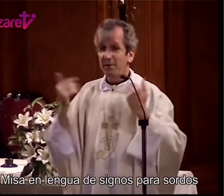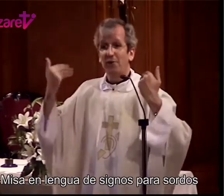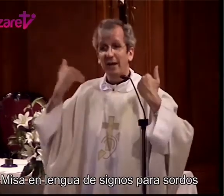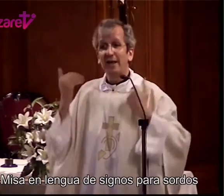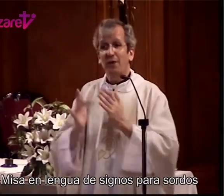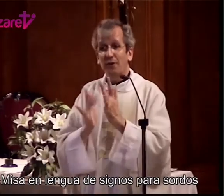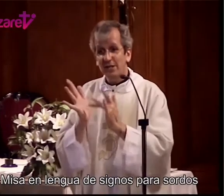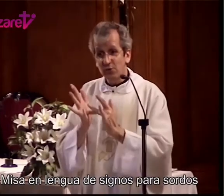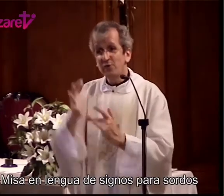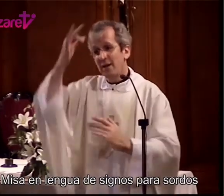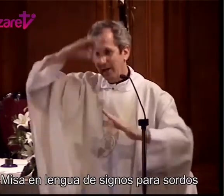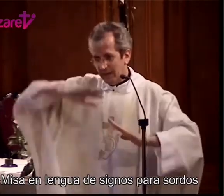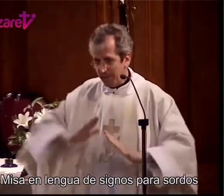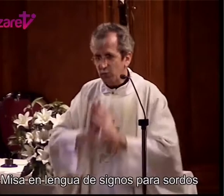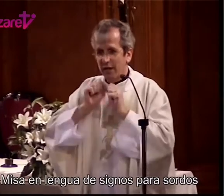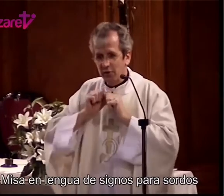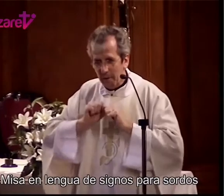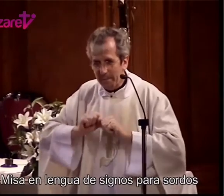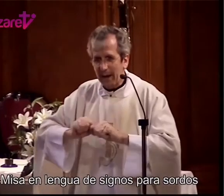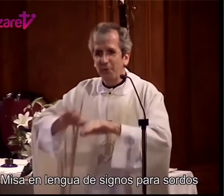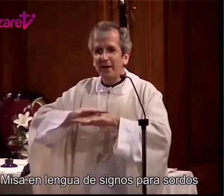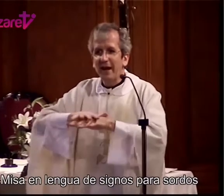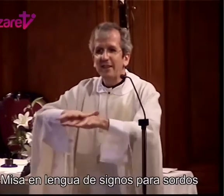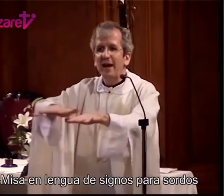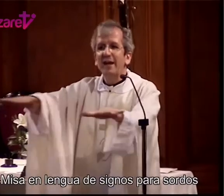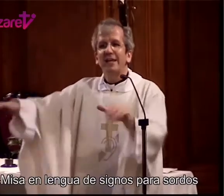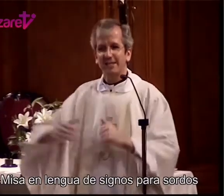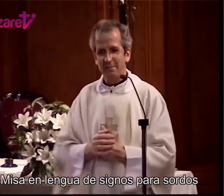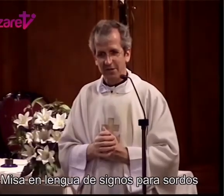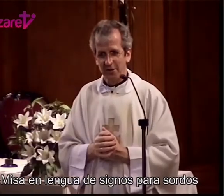hemos recibido el encargo de Jesús y el Espíritu Santo para poder realizar esa misión.